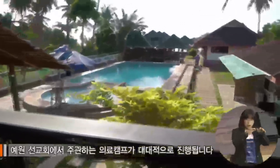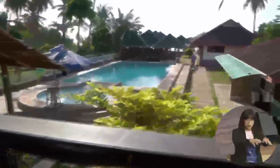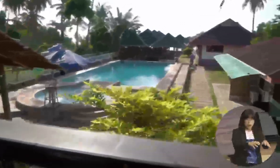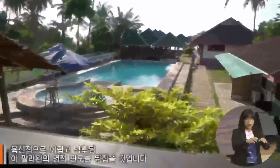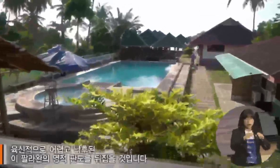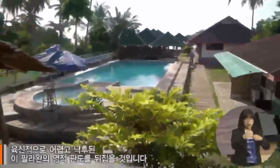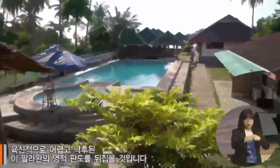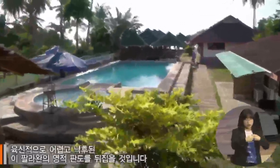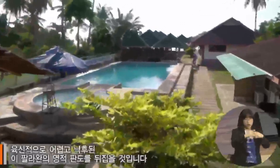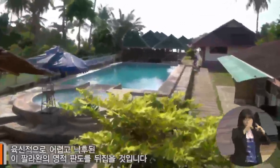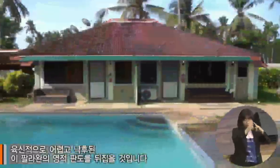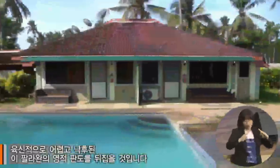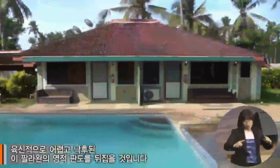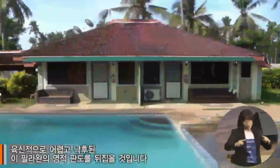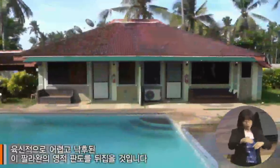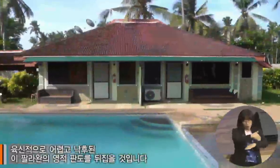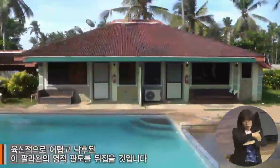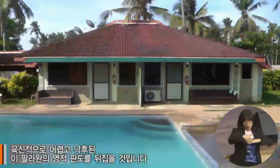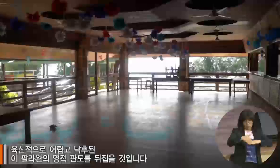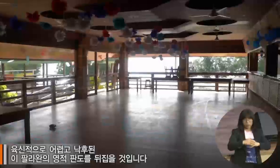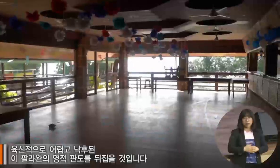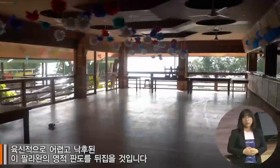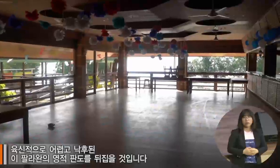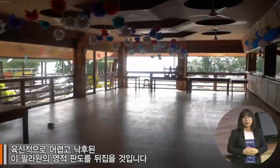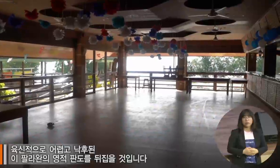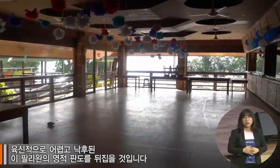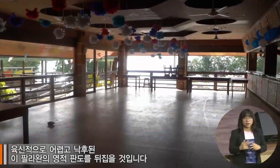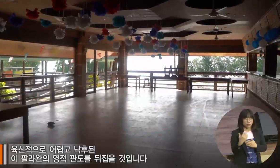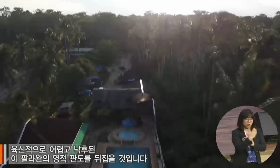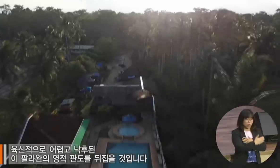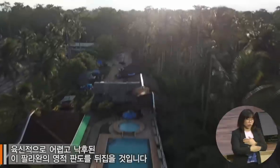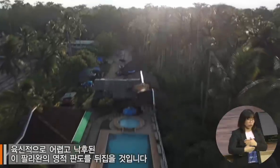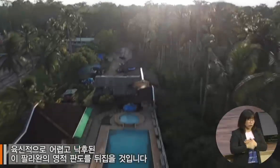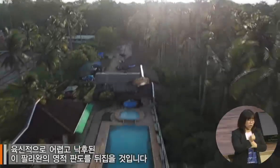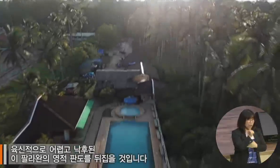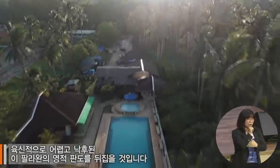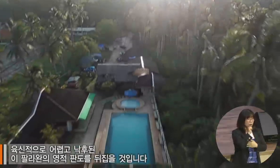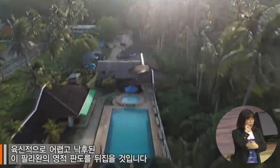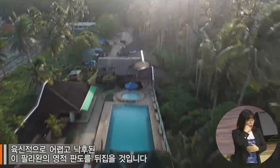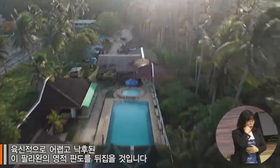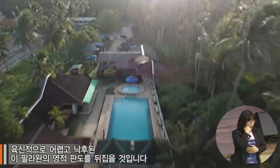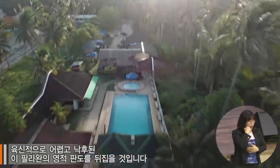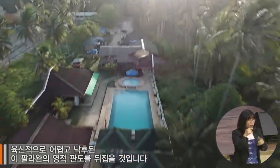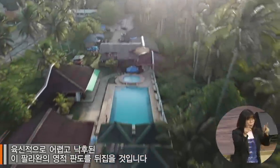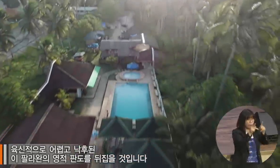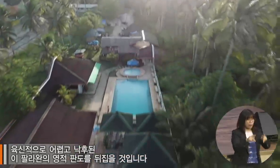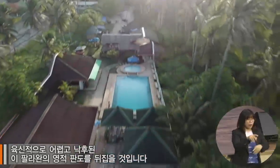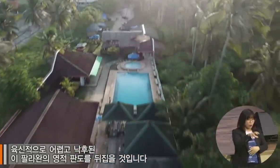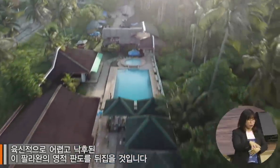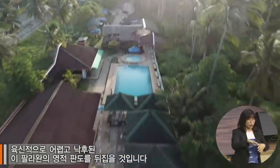진행됩니다. 육신적으로 어렵고 낙후된 이 팔라완의 영적 판도를 뒤집을 것입니다.